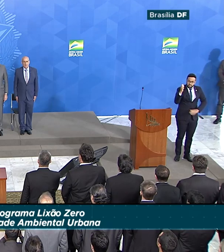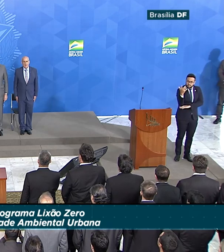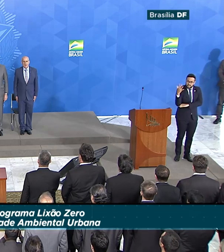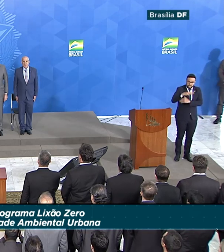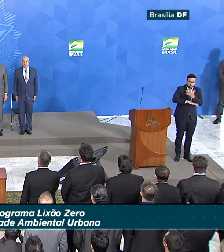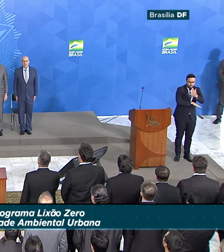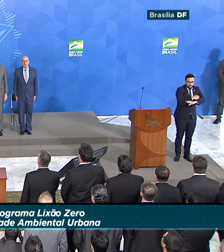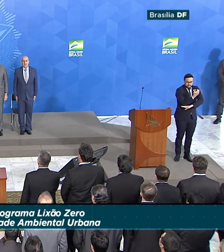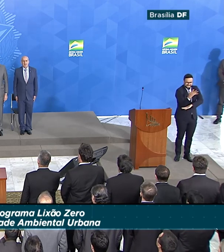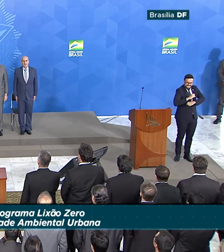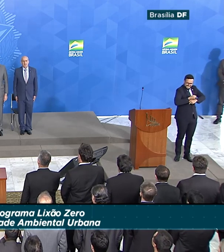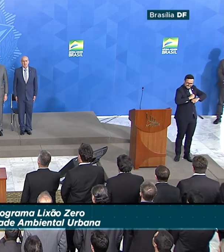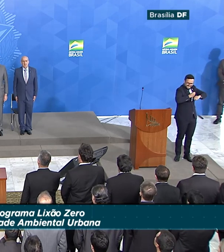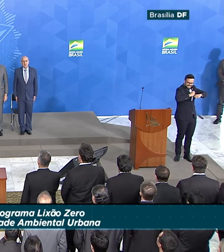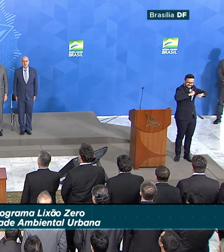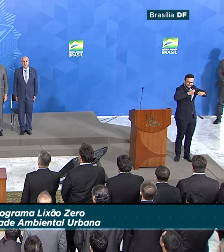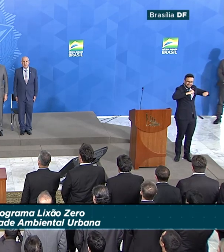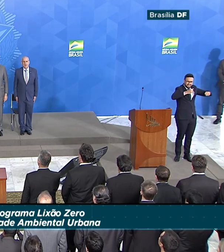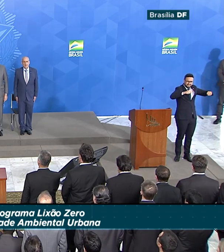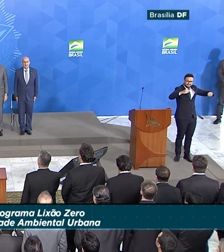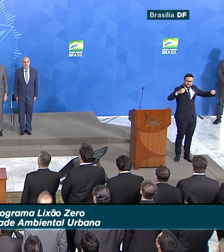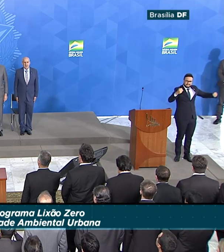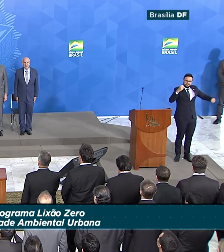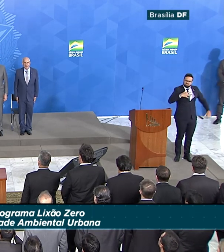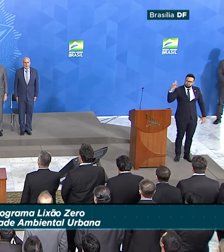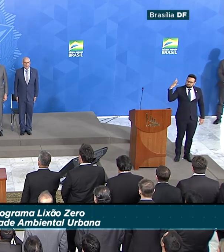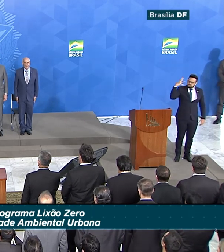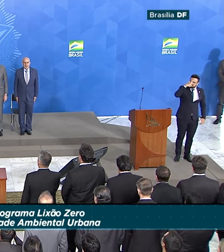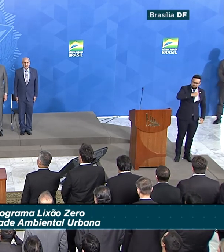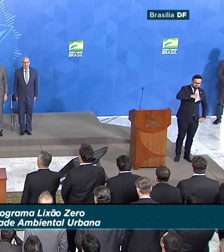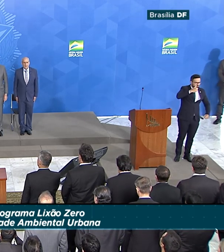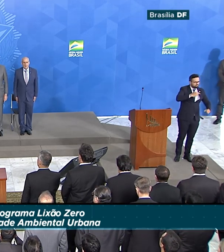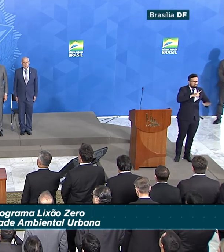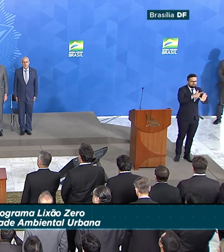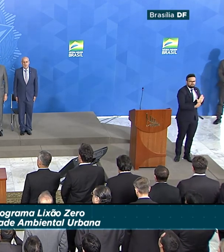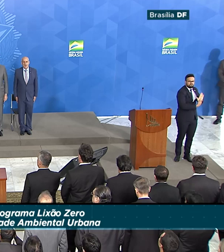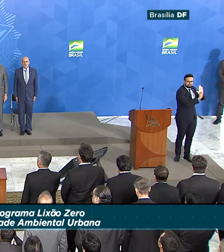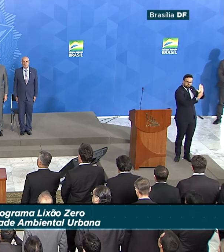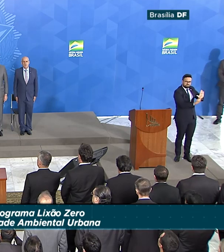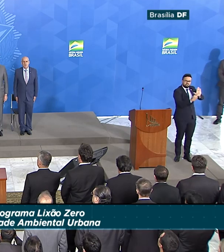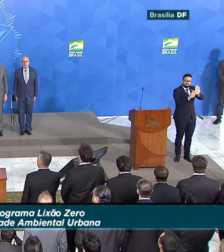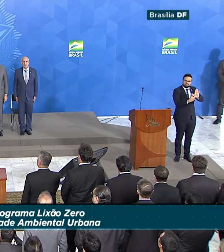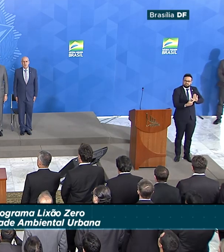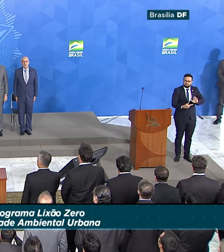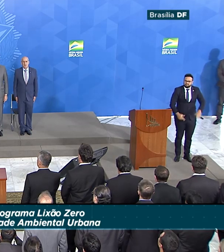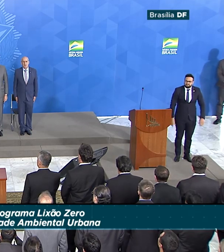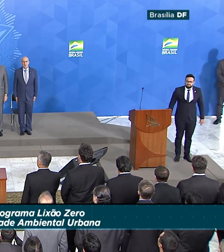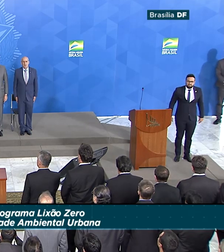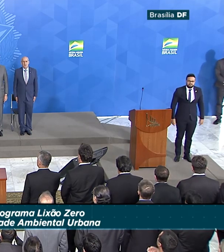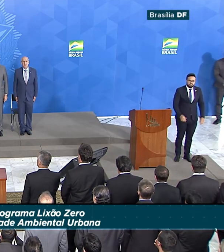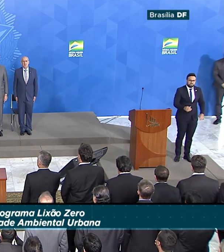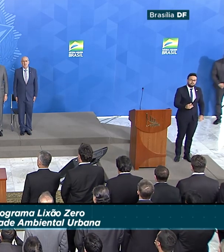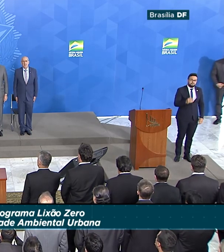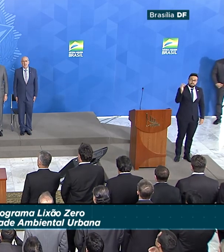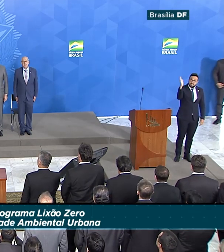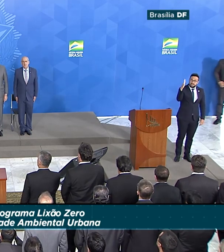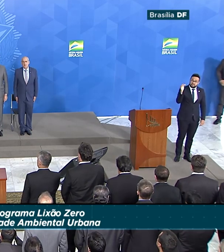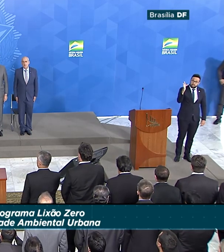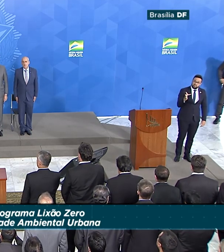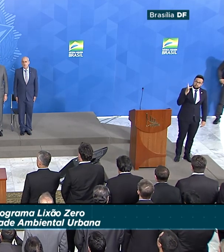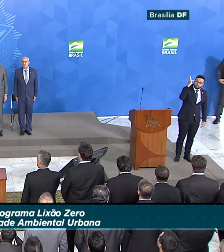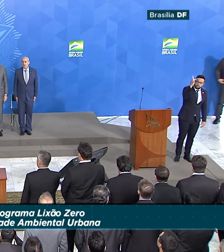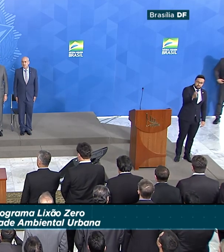Gigante pela própria natureza, estrela forte, pálido colosso,